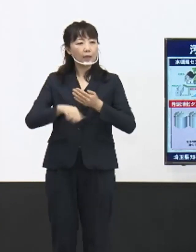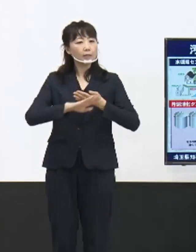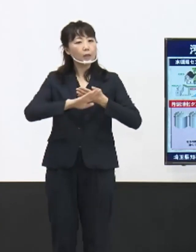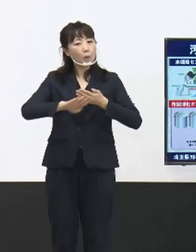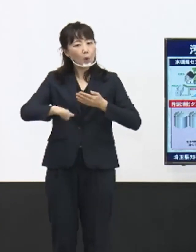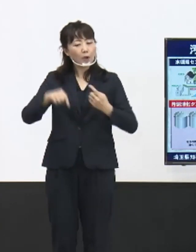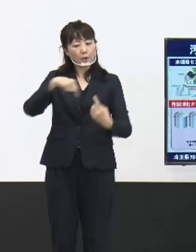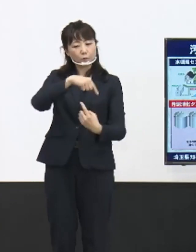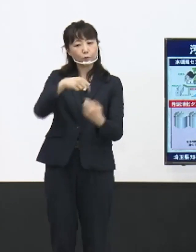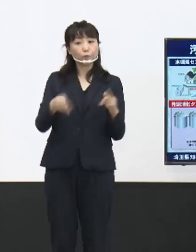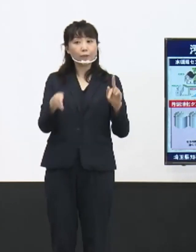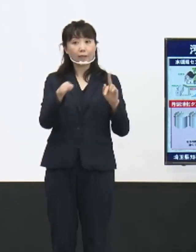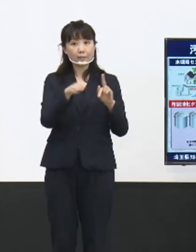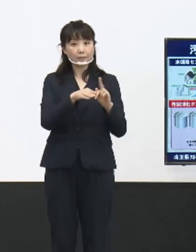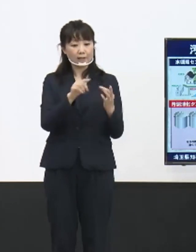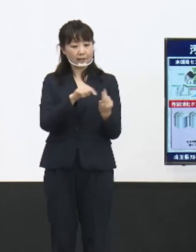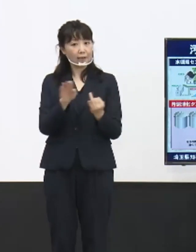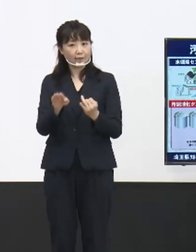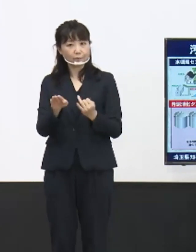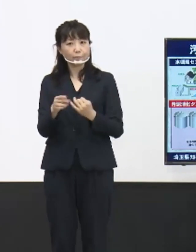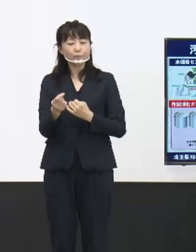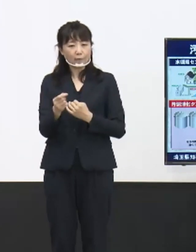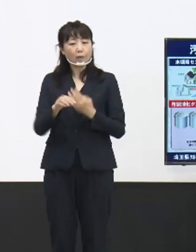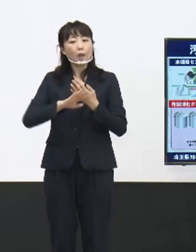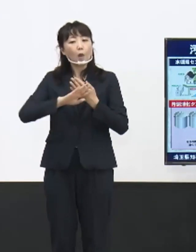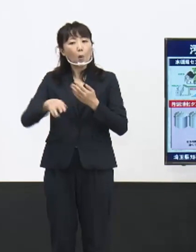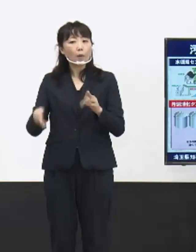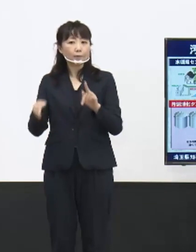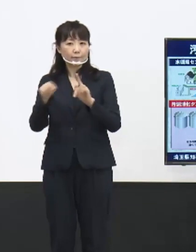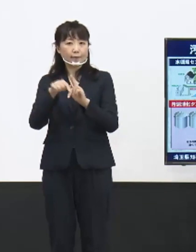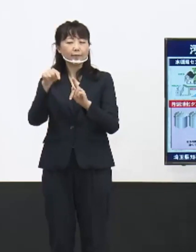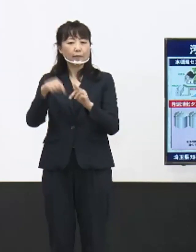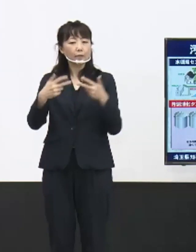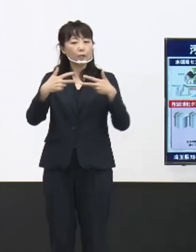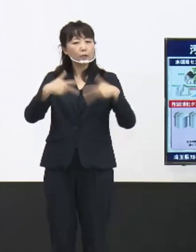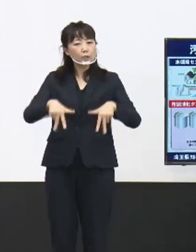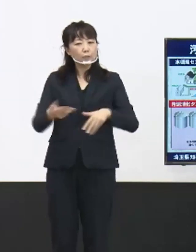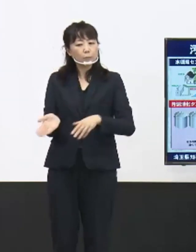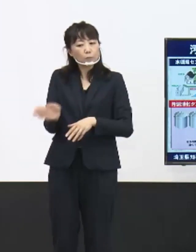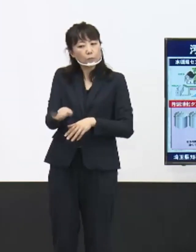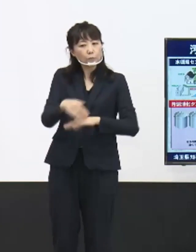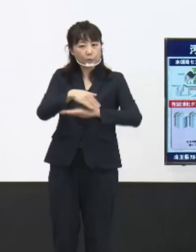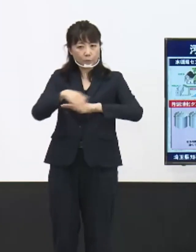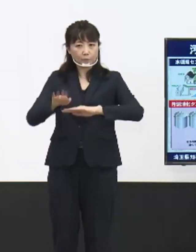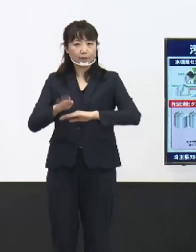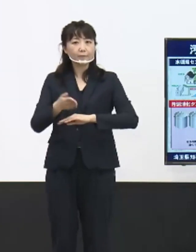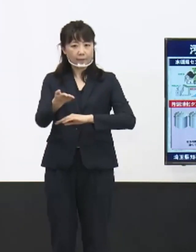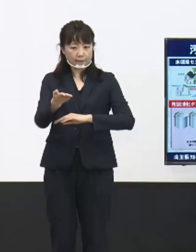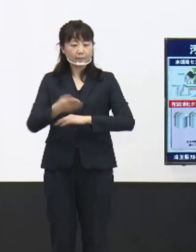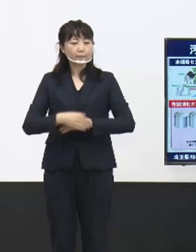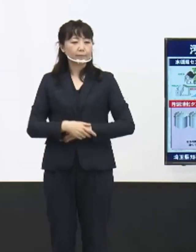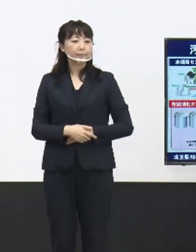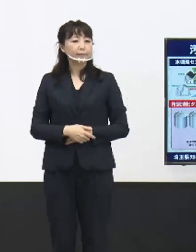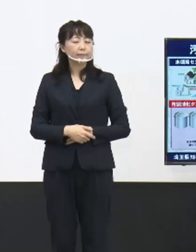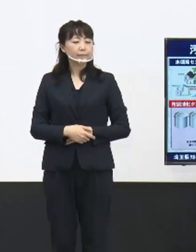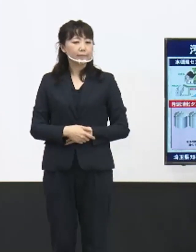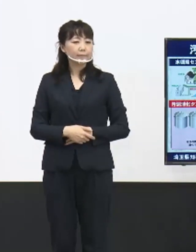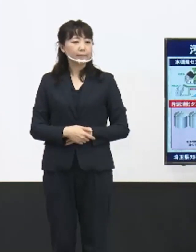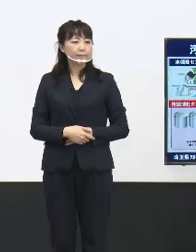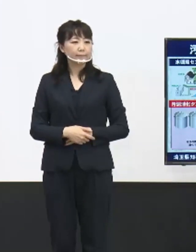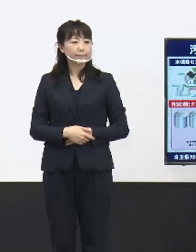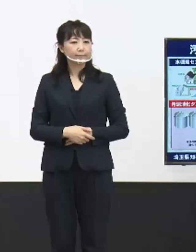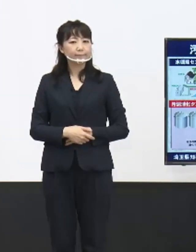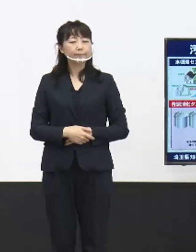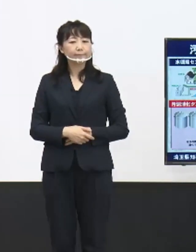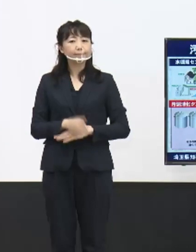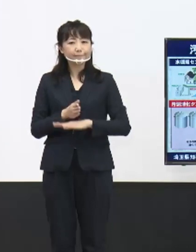循環センターがあるかと思うんですけれども、他のセンターでのこういったシステムの導入のご予定というのはあるんでしょうか。 はい、ありがとう